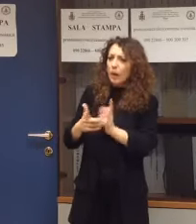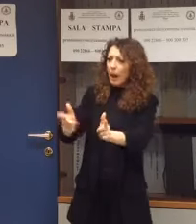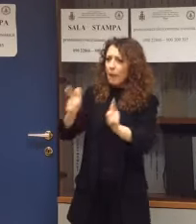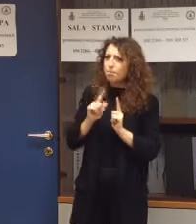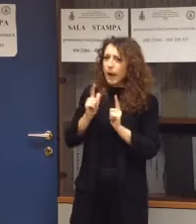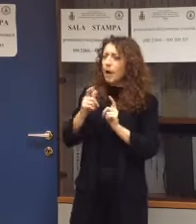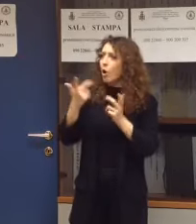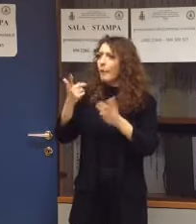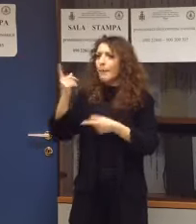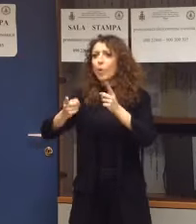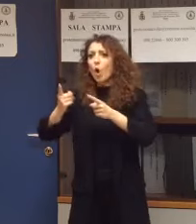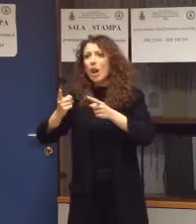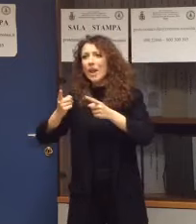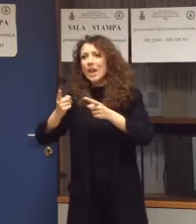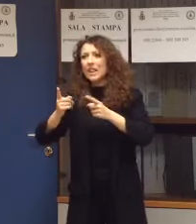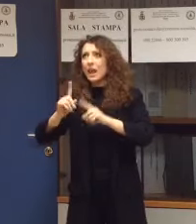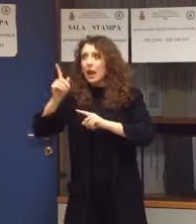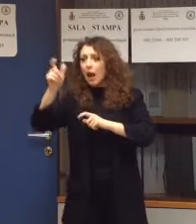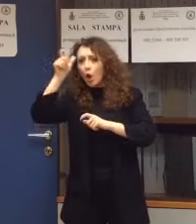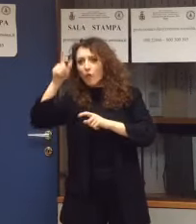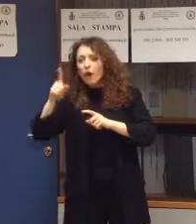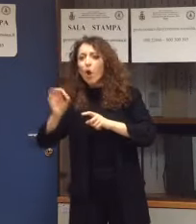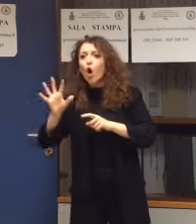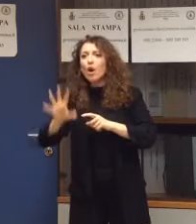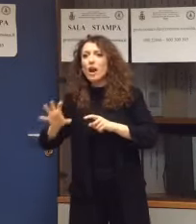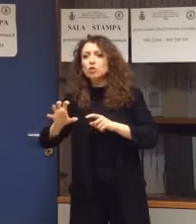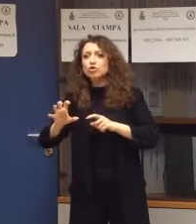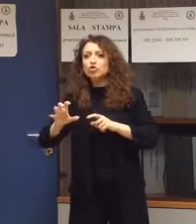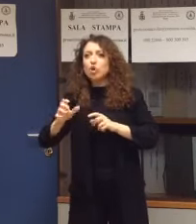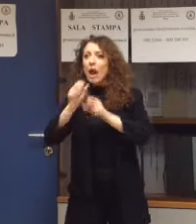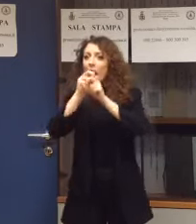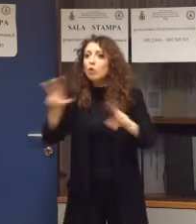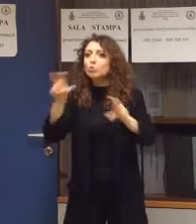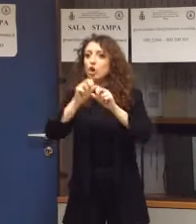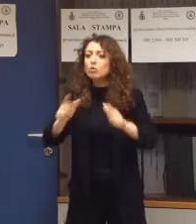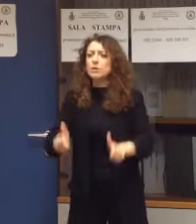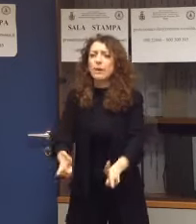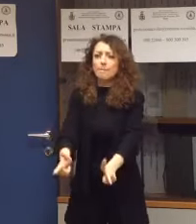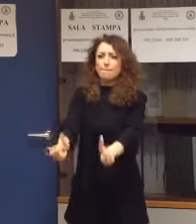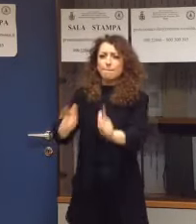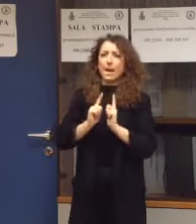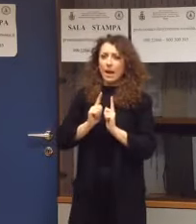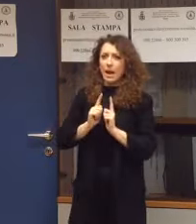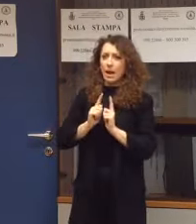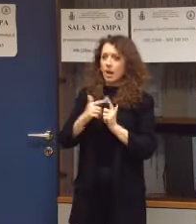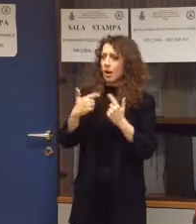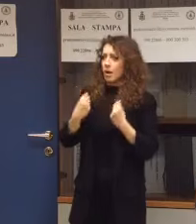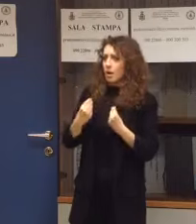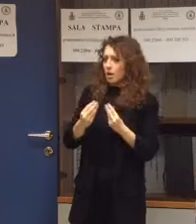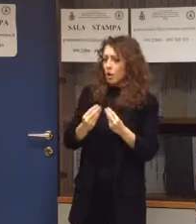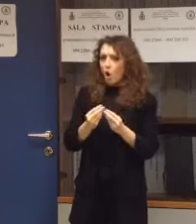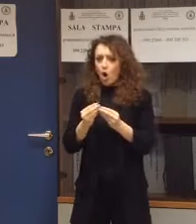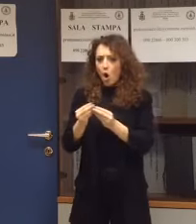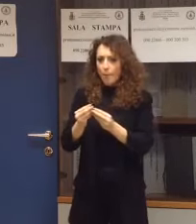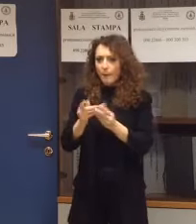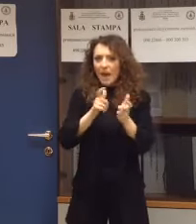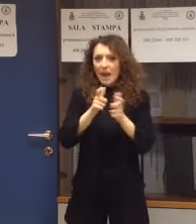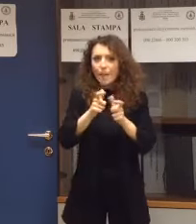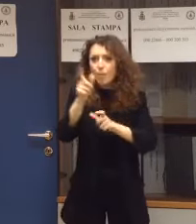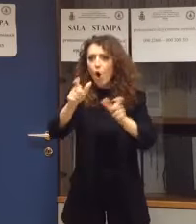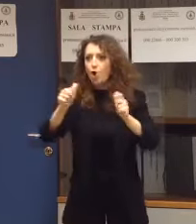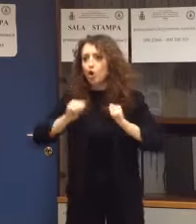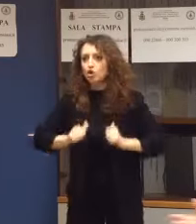annunci di chi sta sopra di noi e ci lasciano sempre col cerino in mano nel rapporto